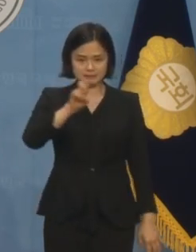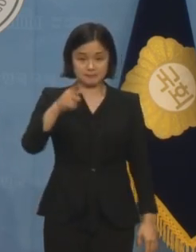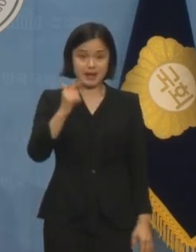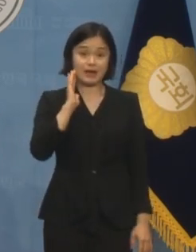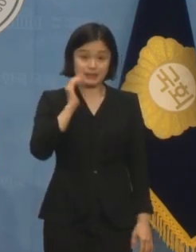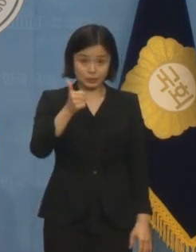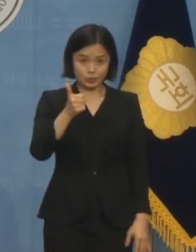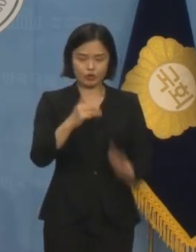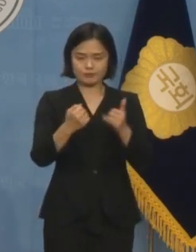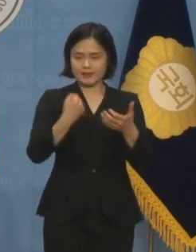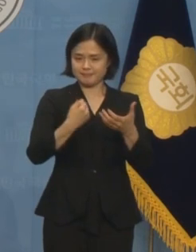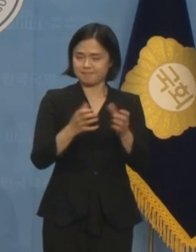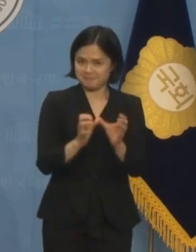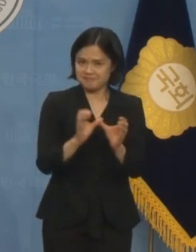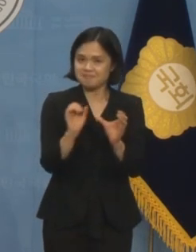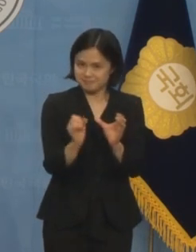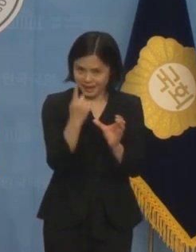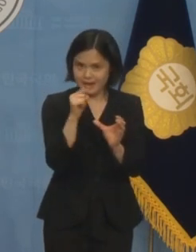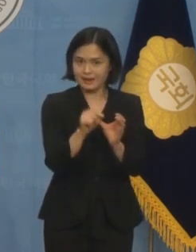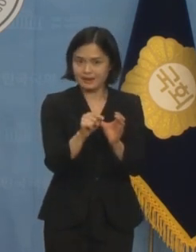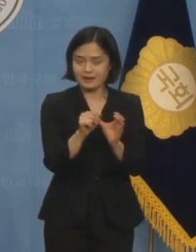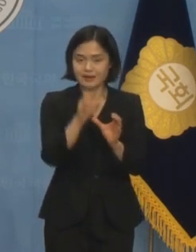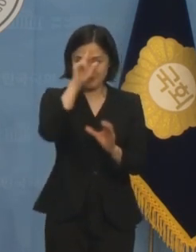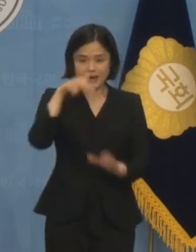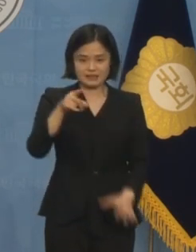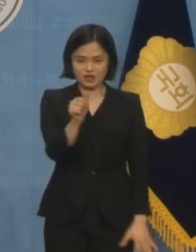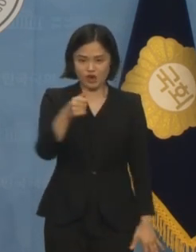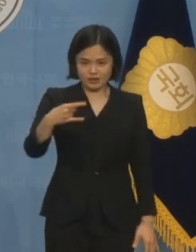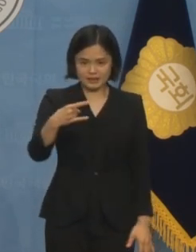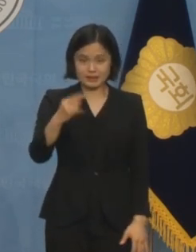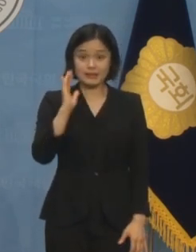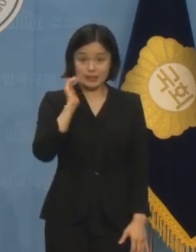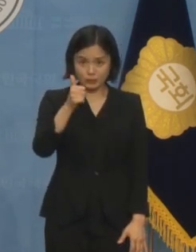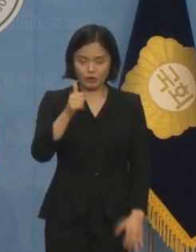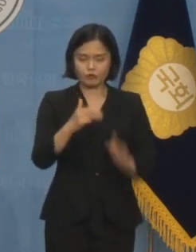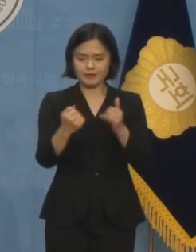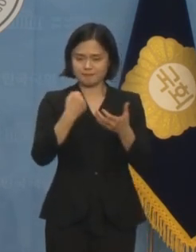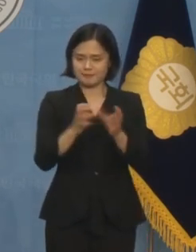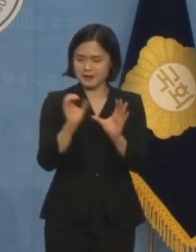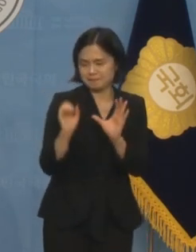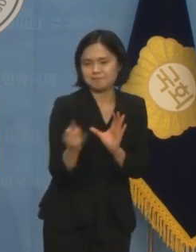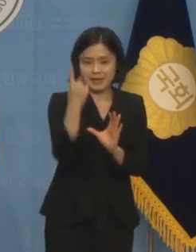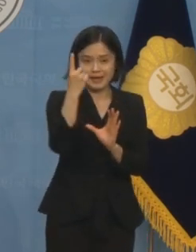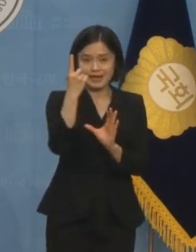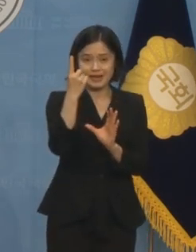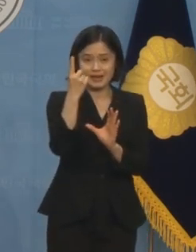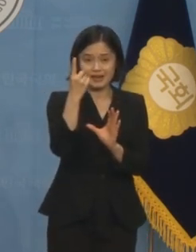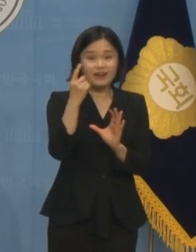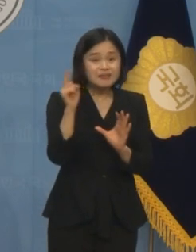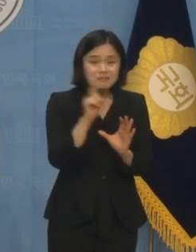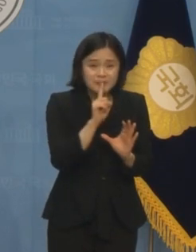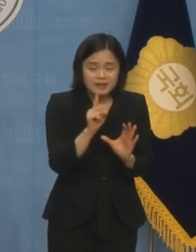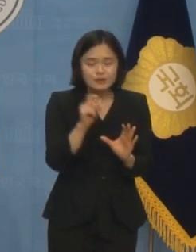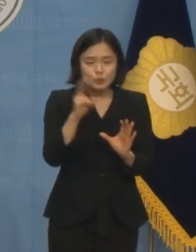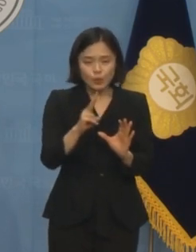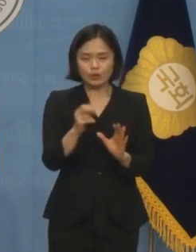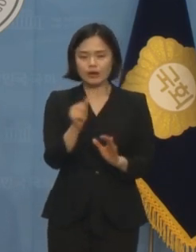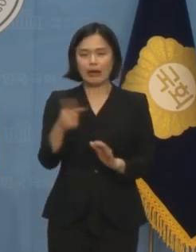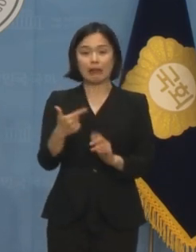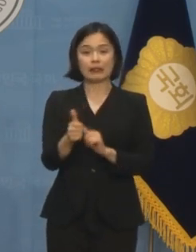임 박정희 대통령의 국민의 임이다 마치 갈라파고스에 사는 사람들